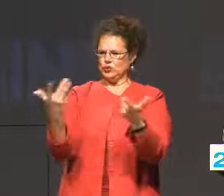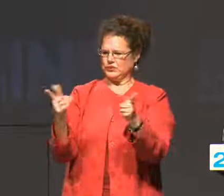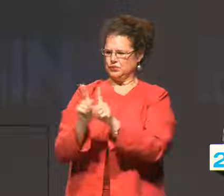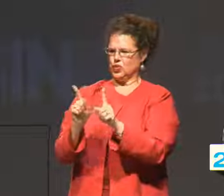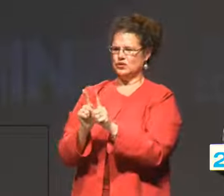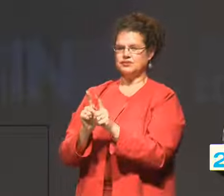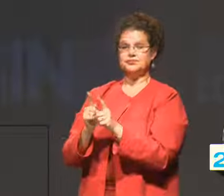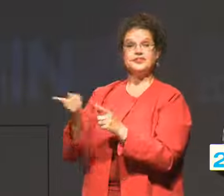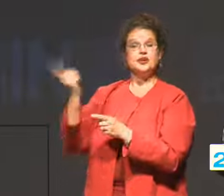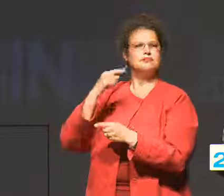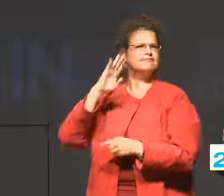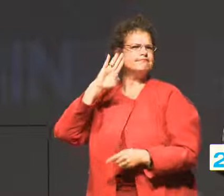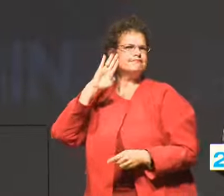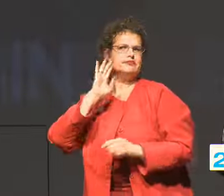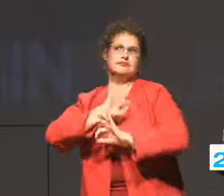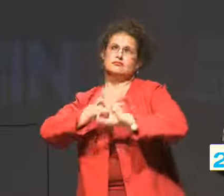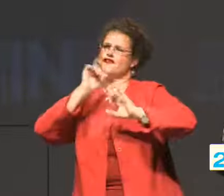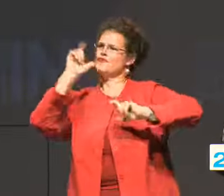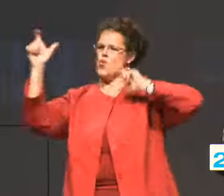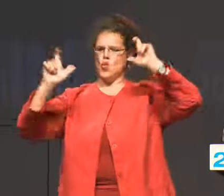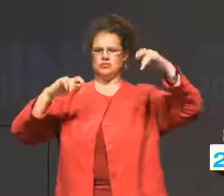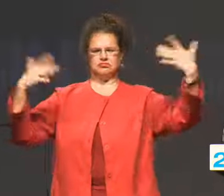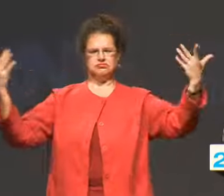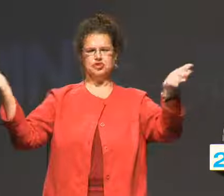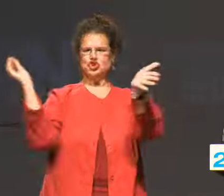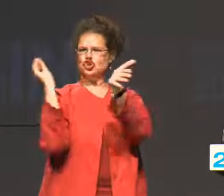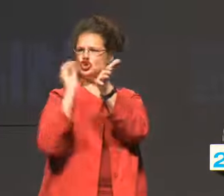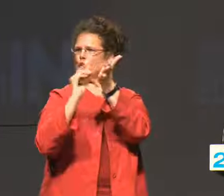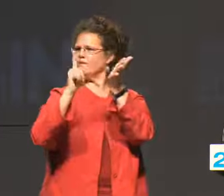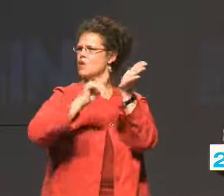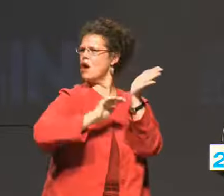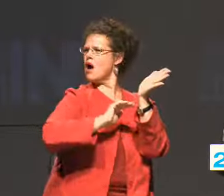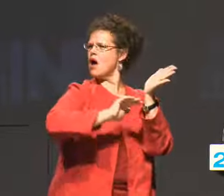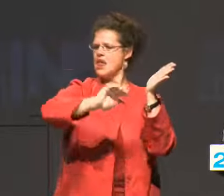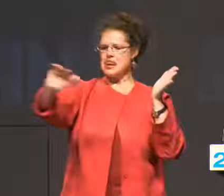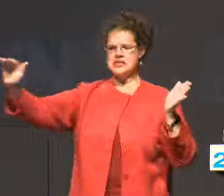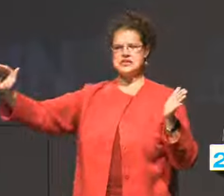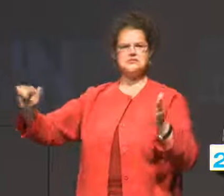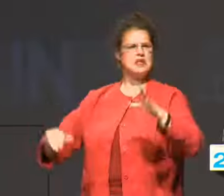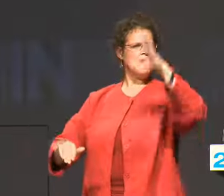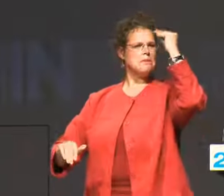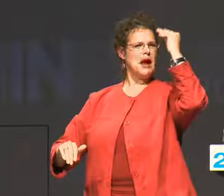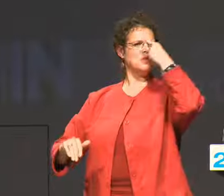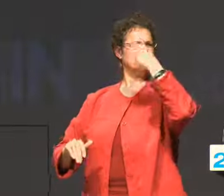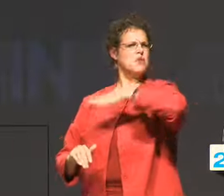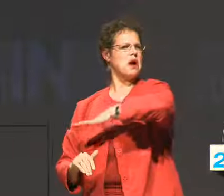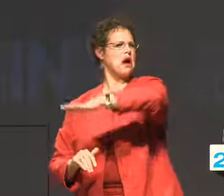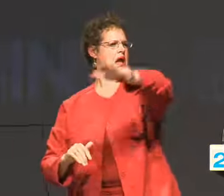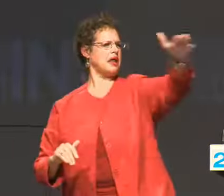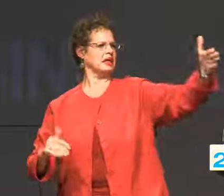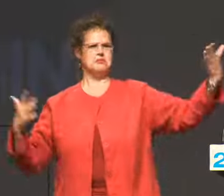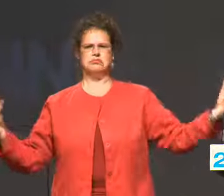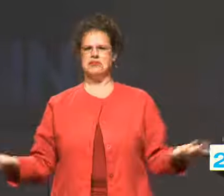Jetzt, hier in der Schweiz, was bedeutet die Inklusion? Es ist vielleicht ein schönes Wort, wird auch oftmals